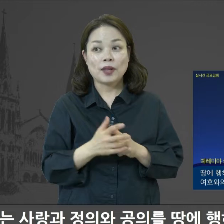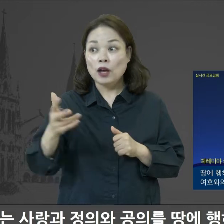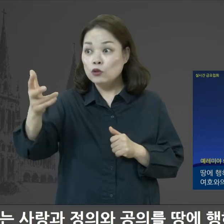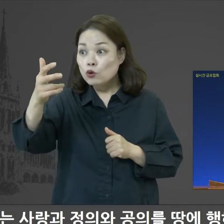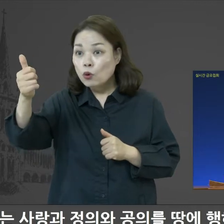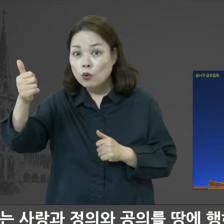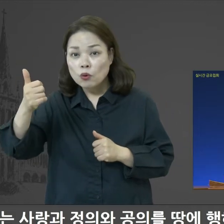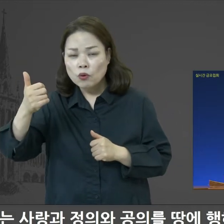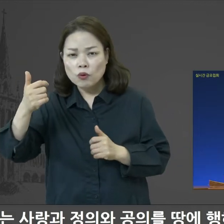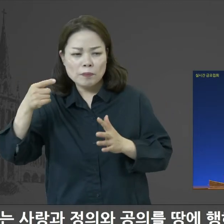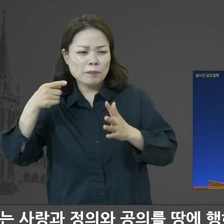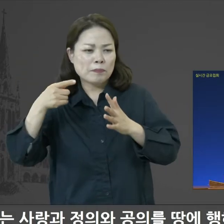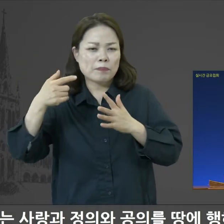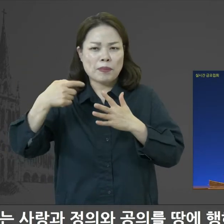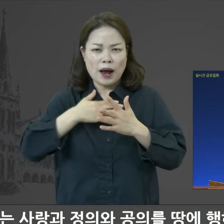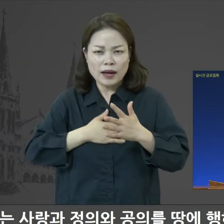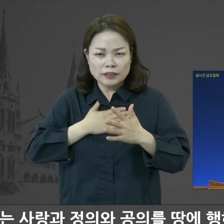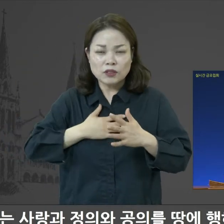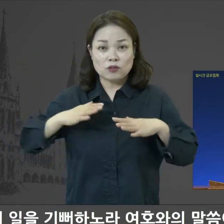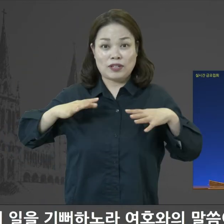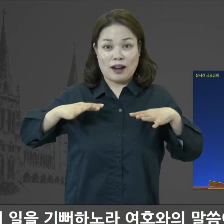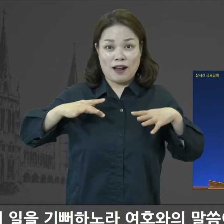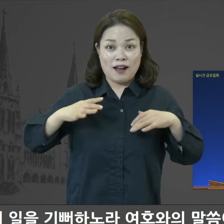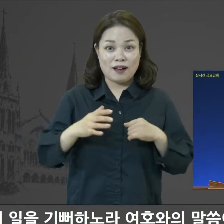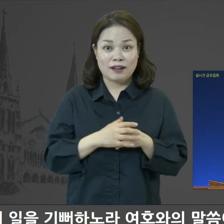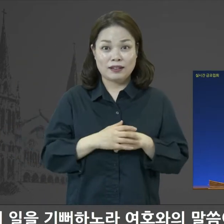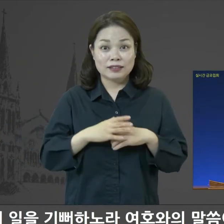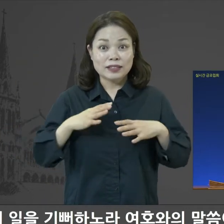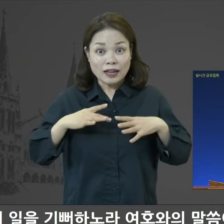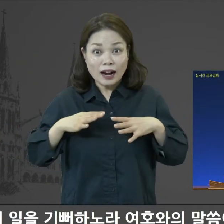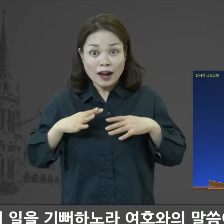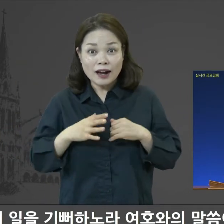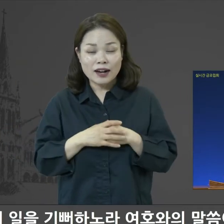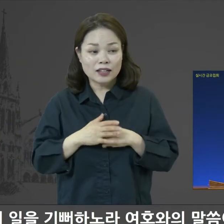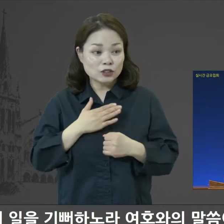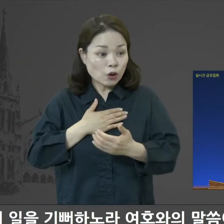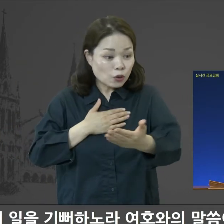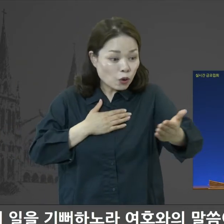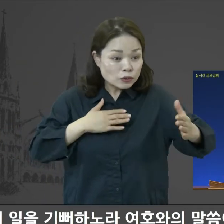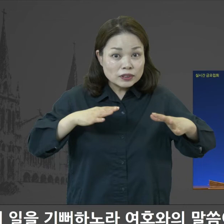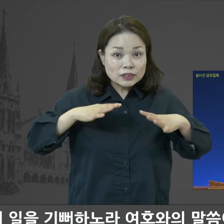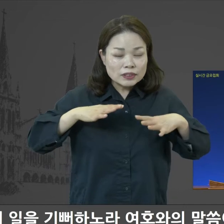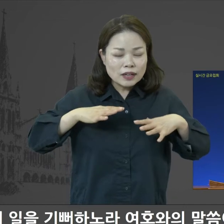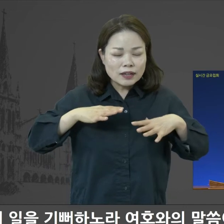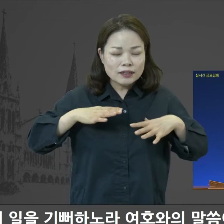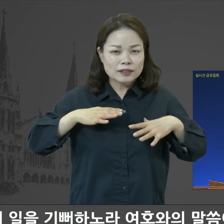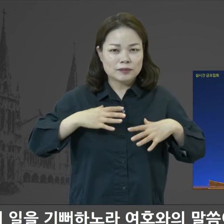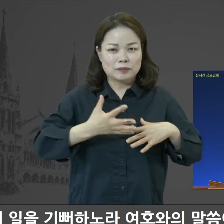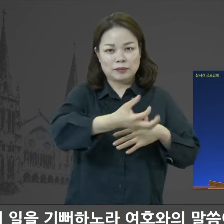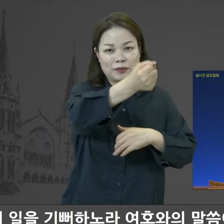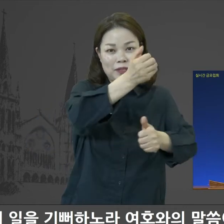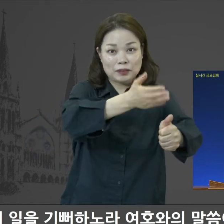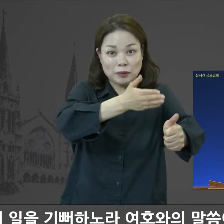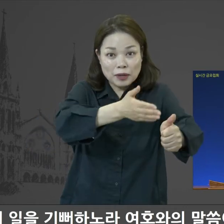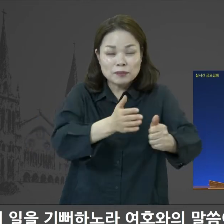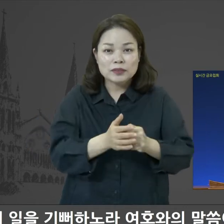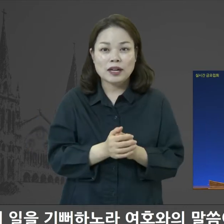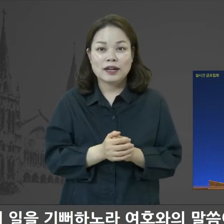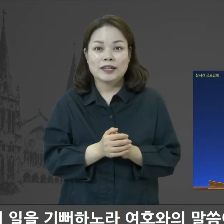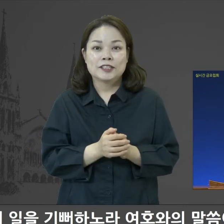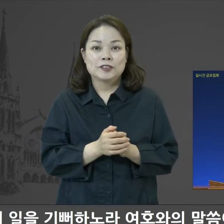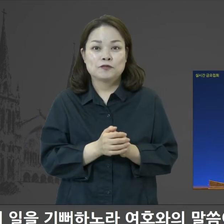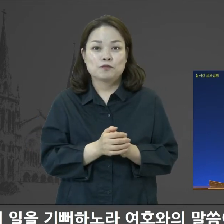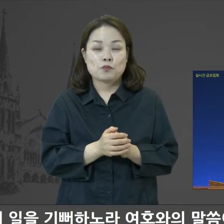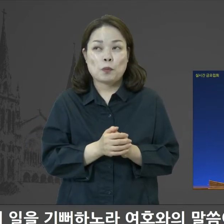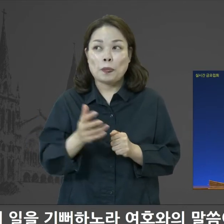여호와를 아는 것 자랑하라고 얘기합니다. 여러분, 이 자랑 저와 여러분의 자랑으로 삼았으면 좋겠습니다.